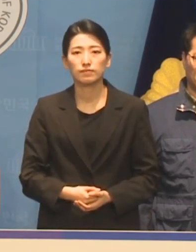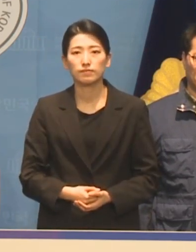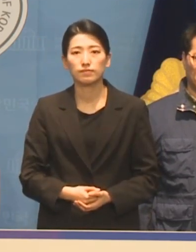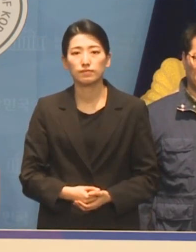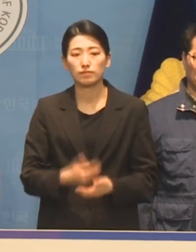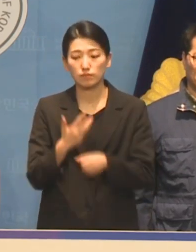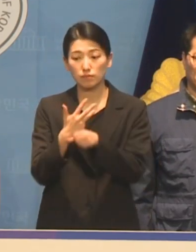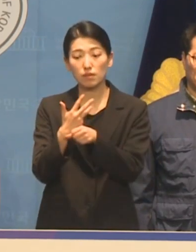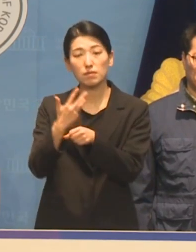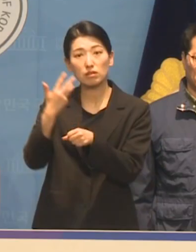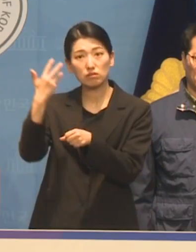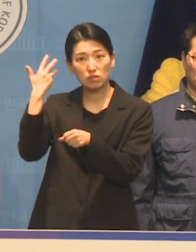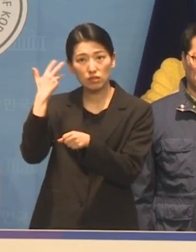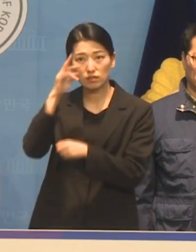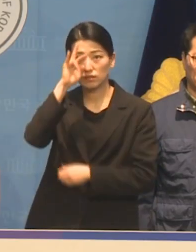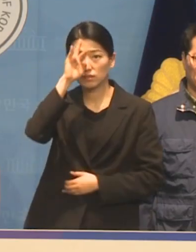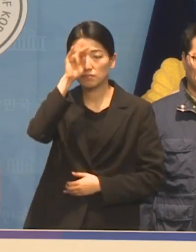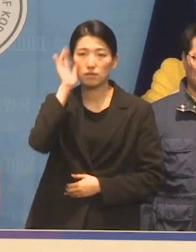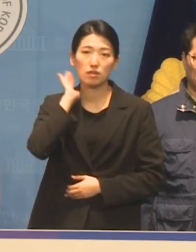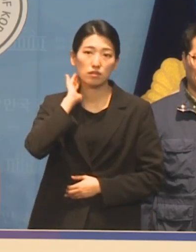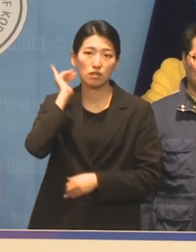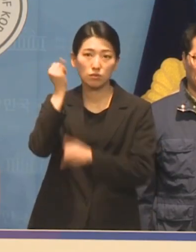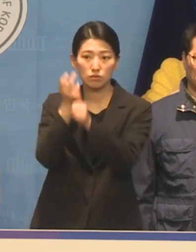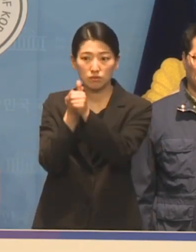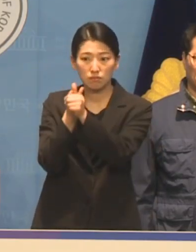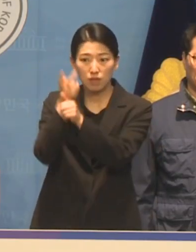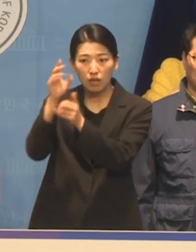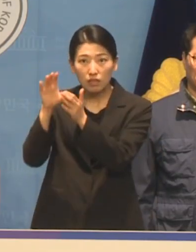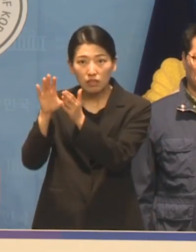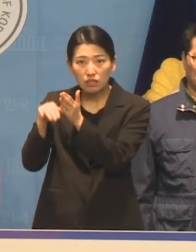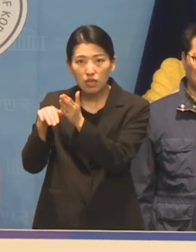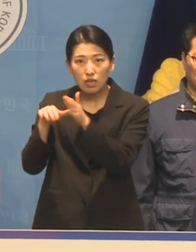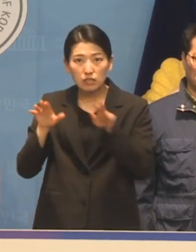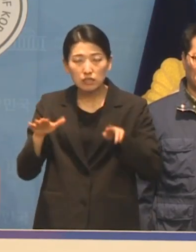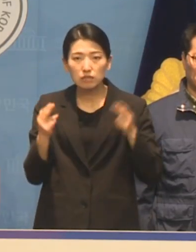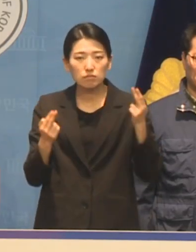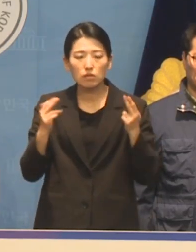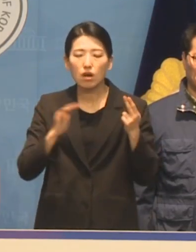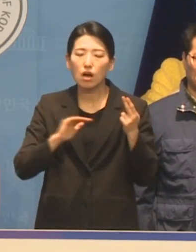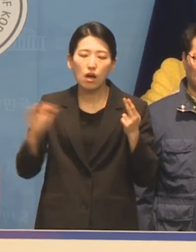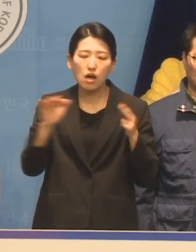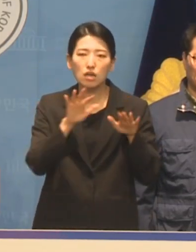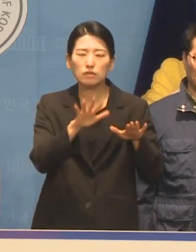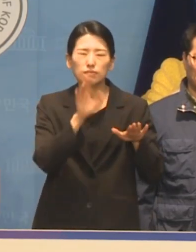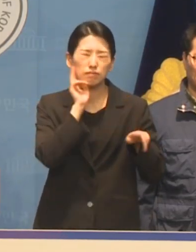8년 전 박근혜 대통령 탄핵 사건 당시와는 비교할 수 없을 정도입니다.